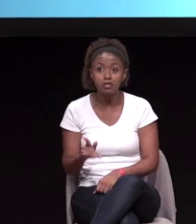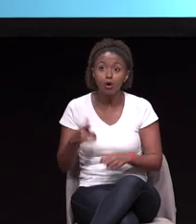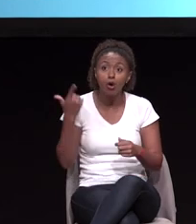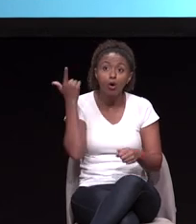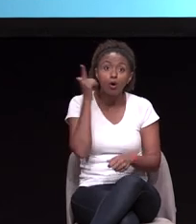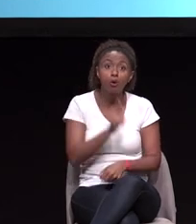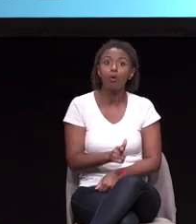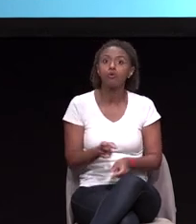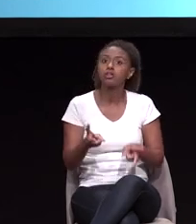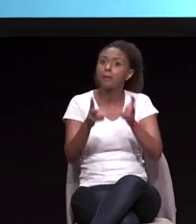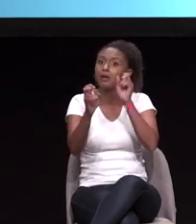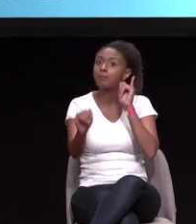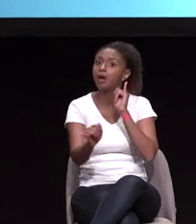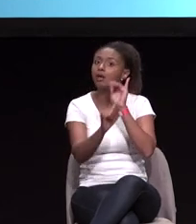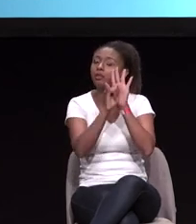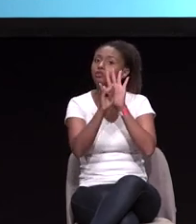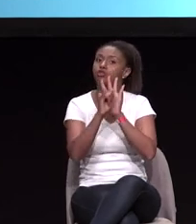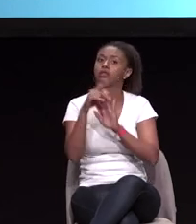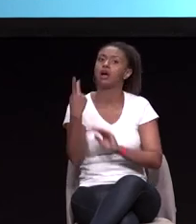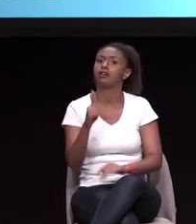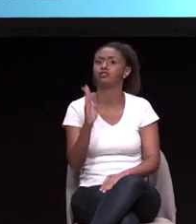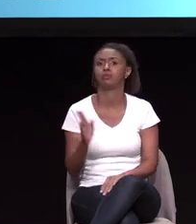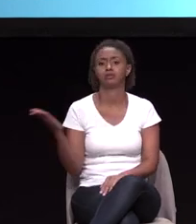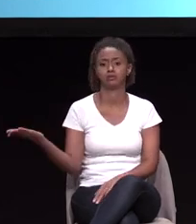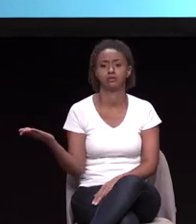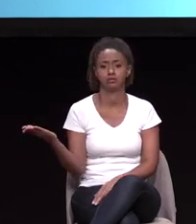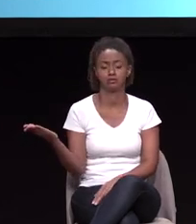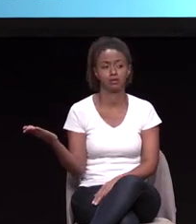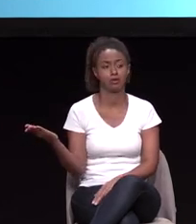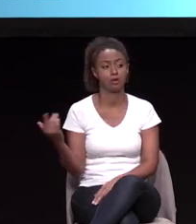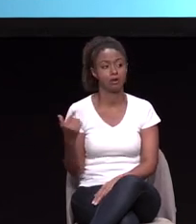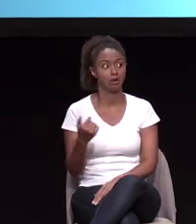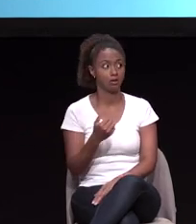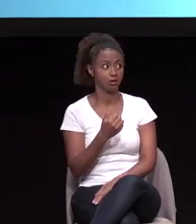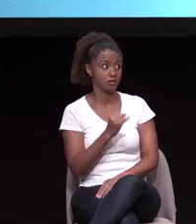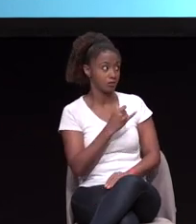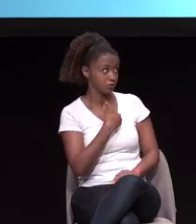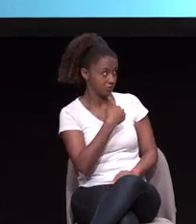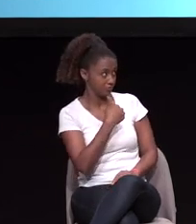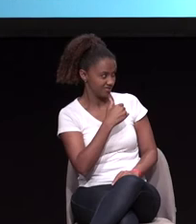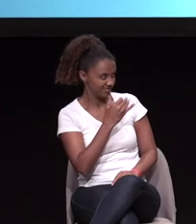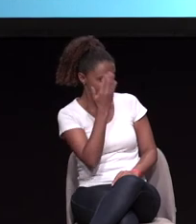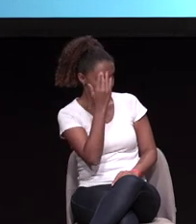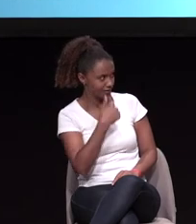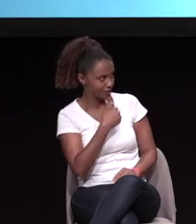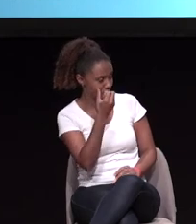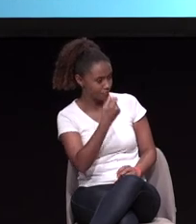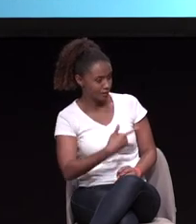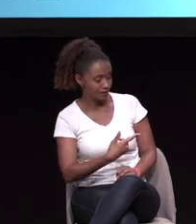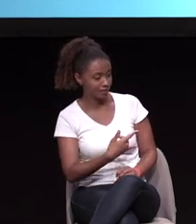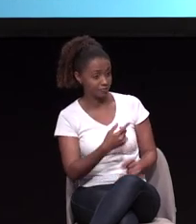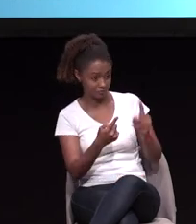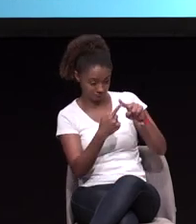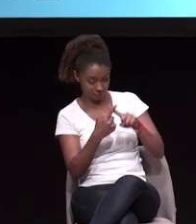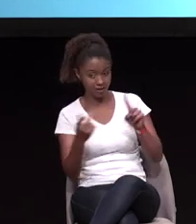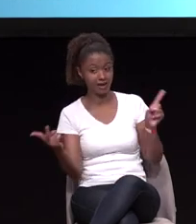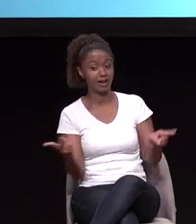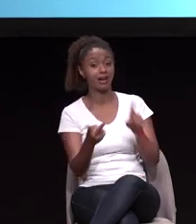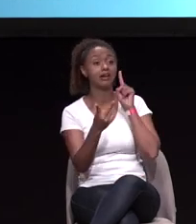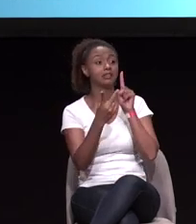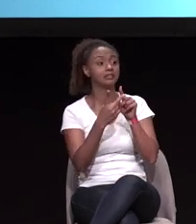identidade nacional seria essa uma das perguntas se eu me fiz entender e aí a segunda pergunta seria